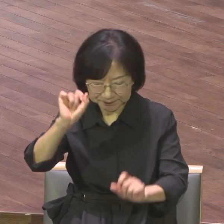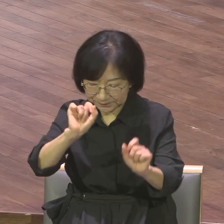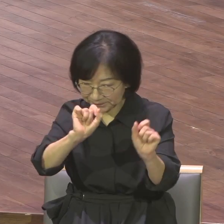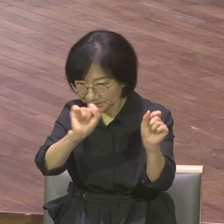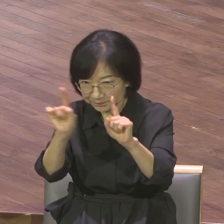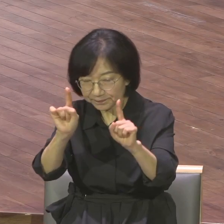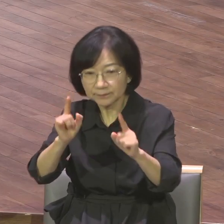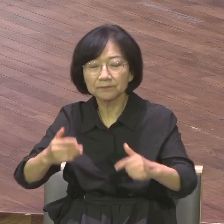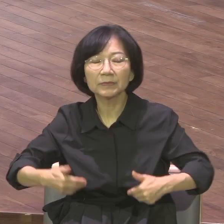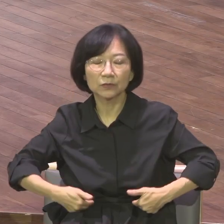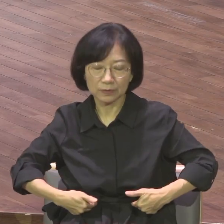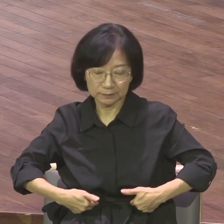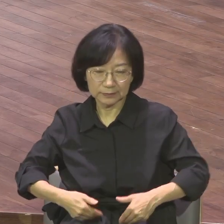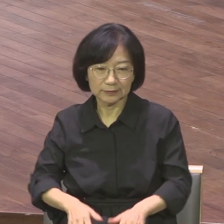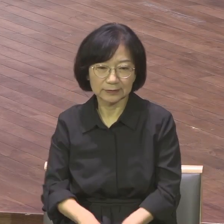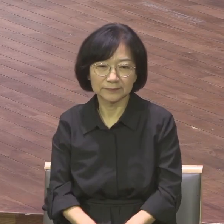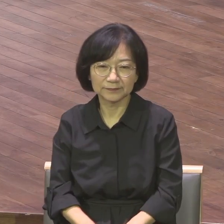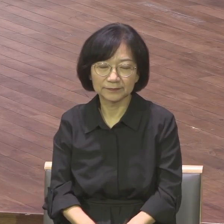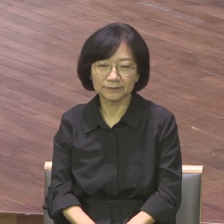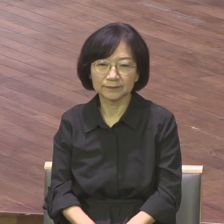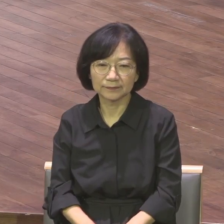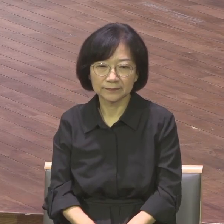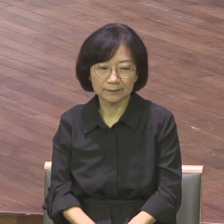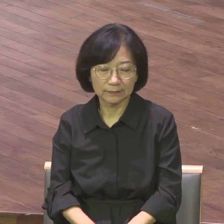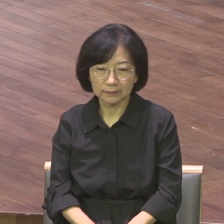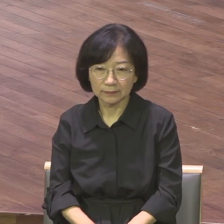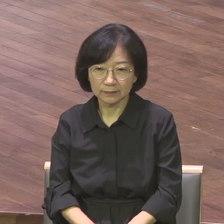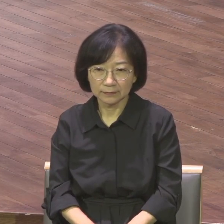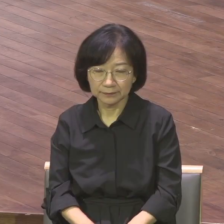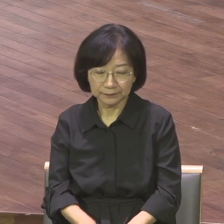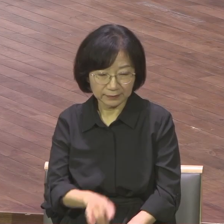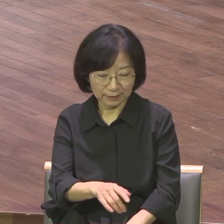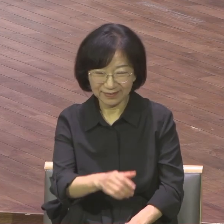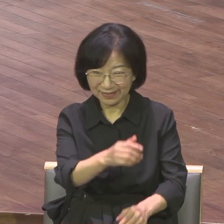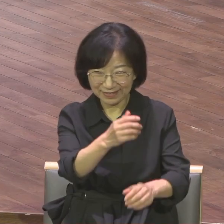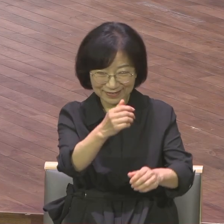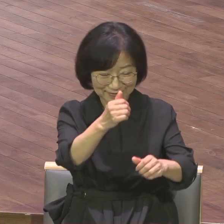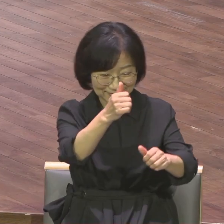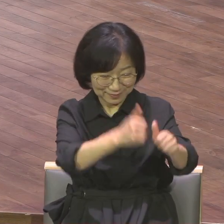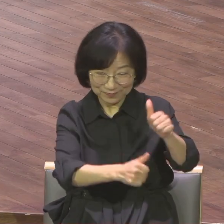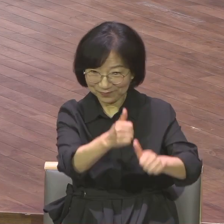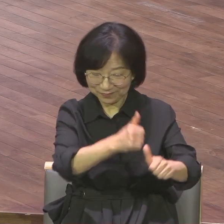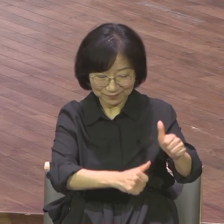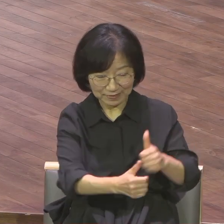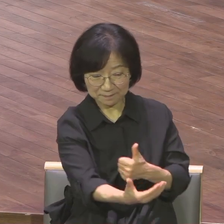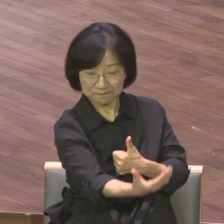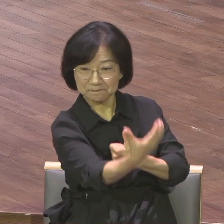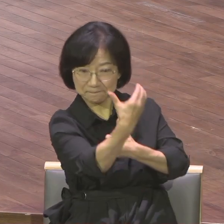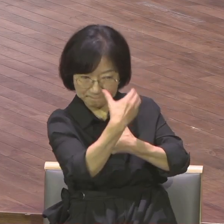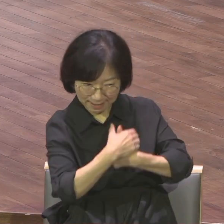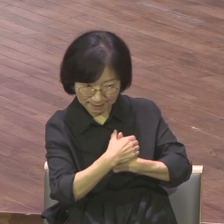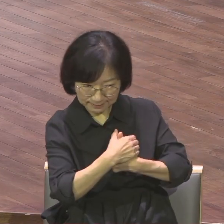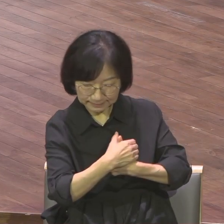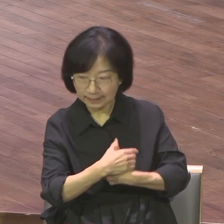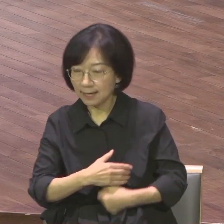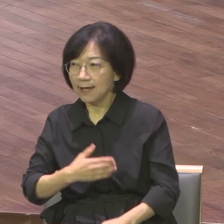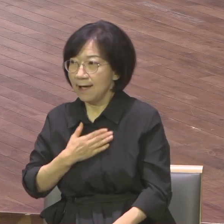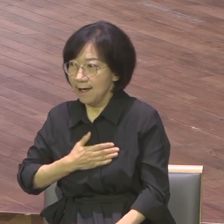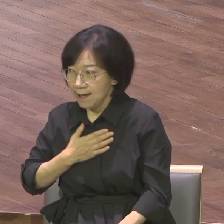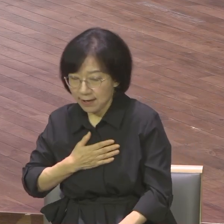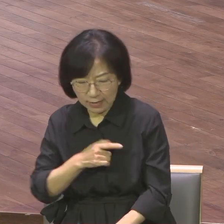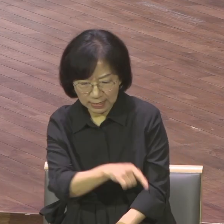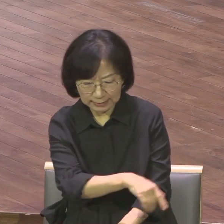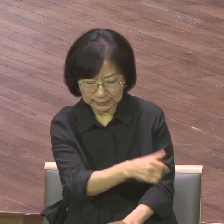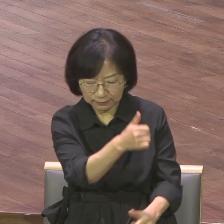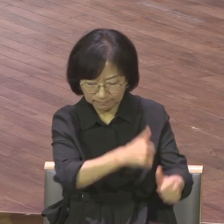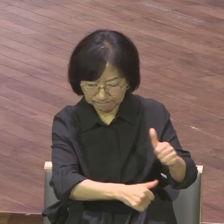돼요. 교육자들이 맡겨준 다음 세대가 정말 공감하고 새로운 인식을 가지고 믿음에 도전할